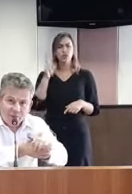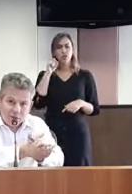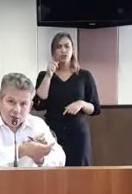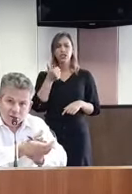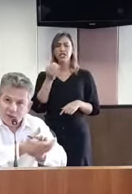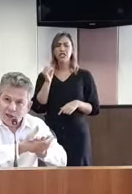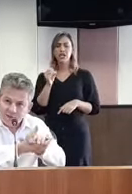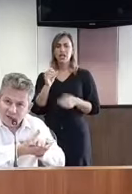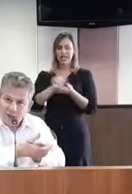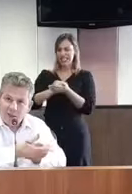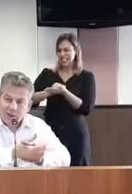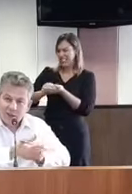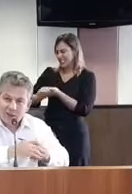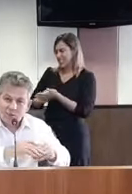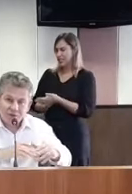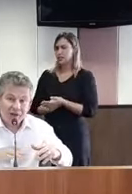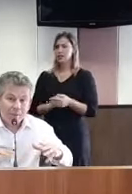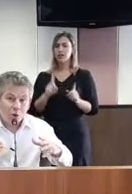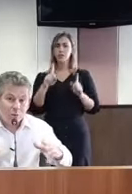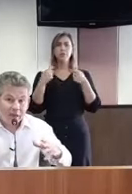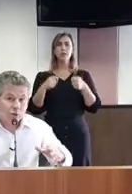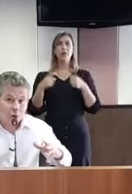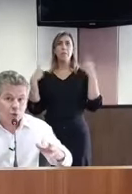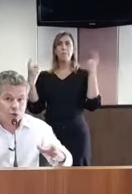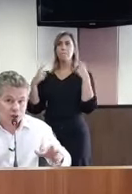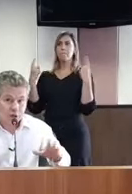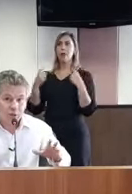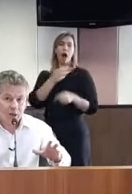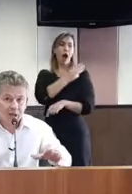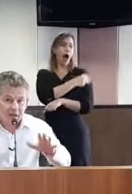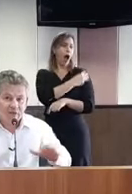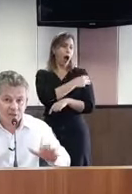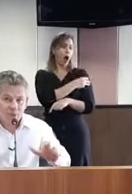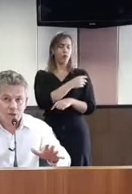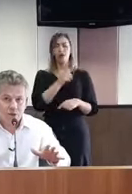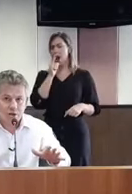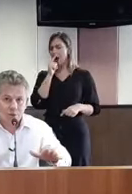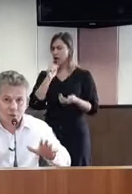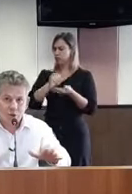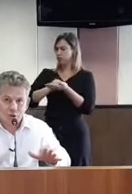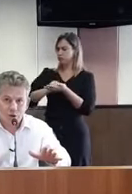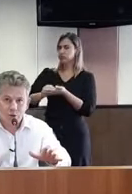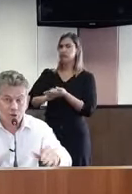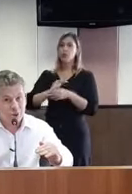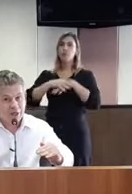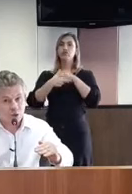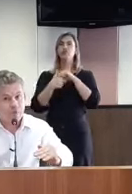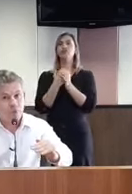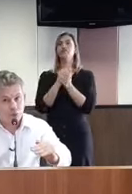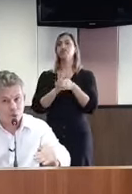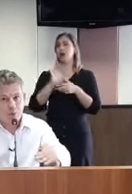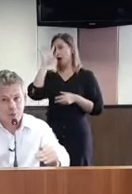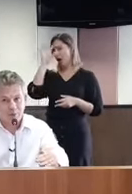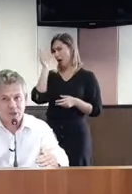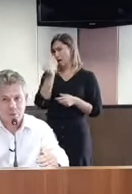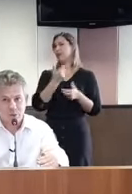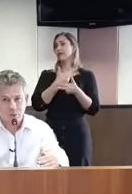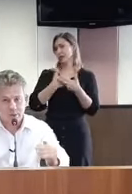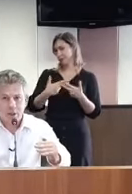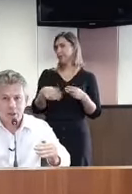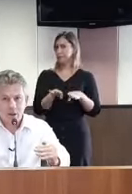até afinando de tanto lavar. Né? Não precisa ficar preocupado com álcool gel. Lave as mãos, gente, pelo amor de Deus. Isso resolve muito o problema